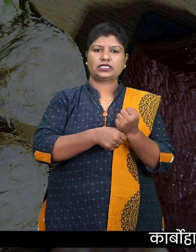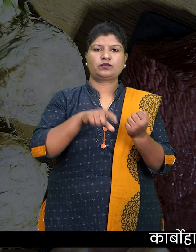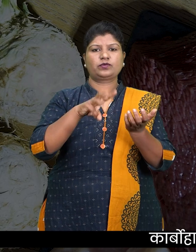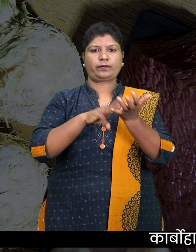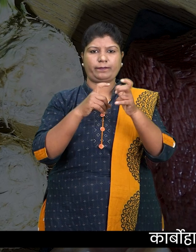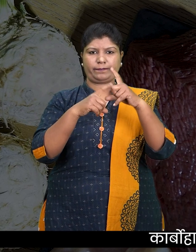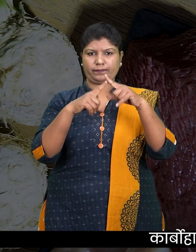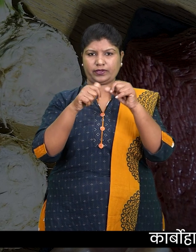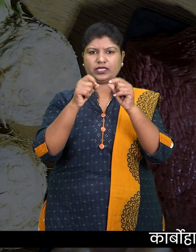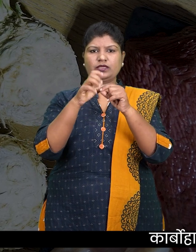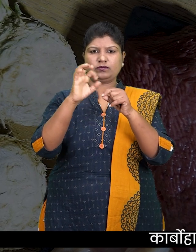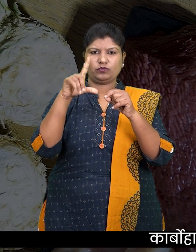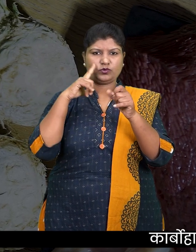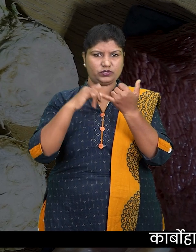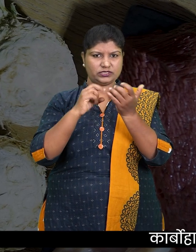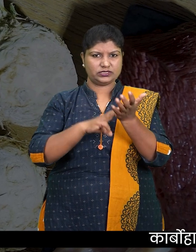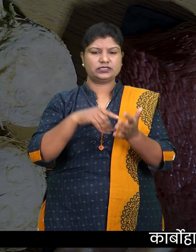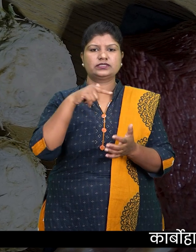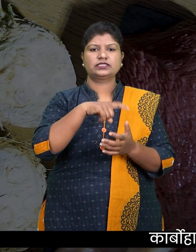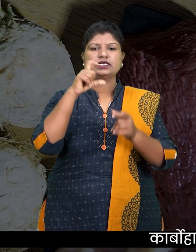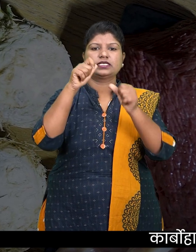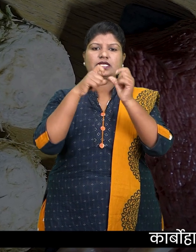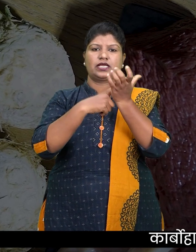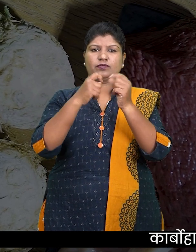कार्बोहाइड्रेट के चयापचय का समर्थन करता है।